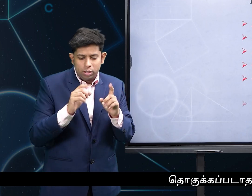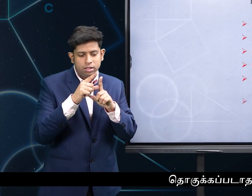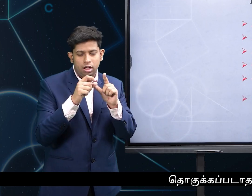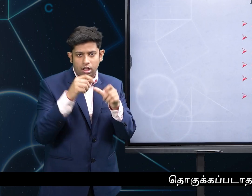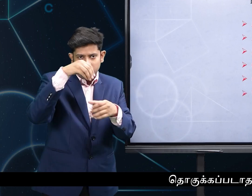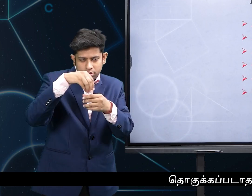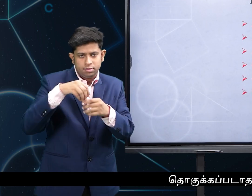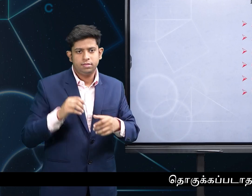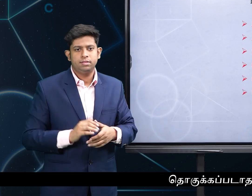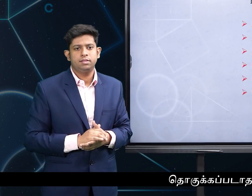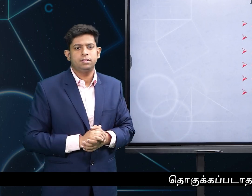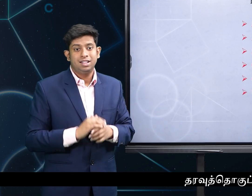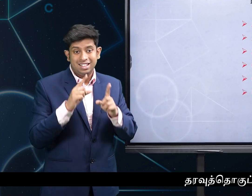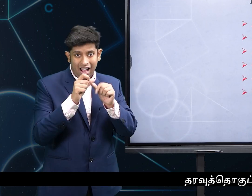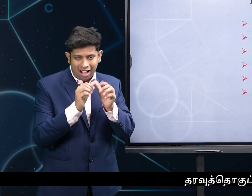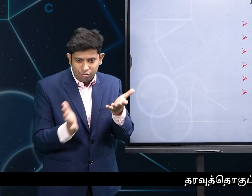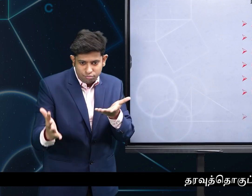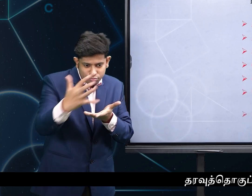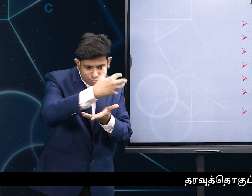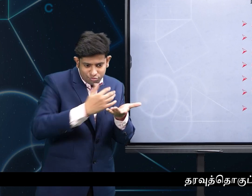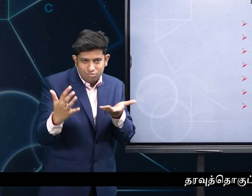தொகுக்கப்படாத தரவு, தரவு தொகுப்பு.